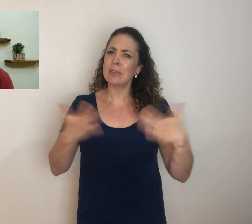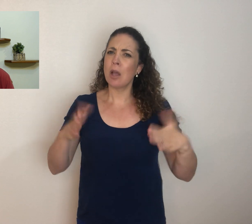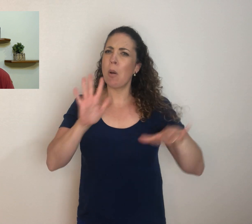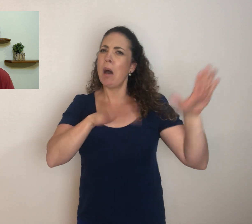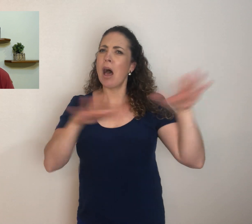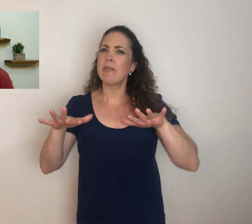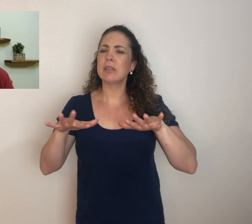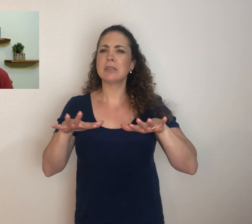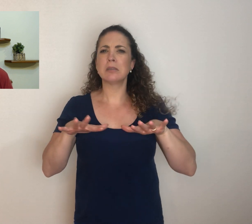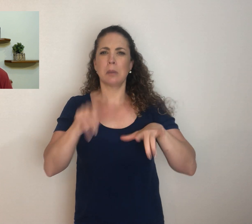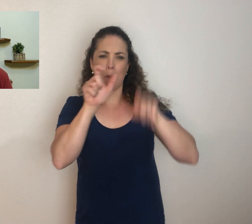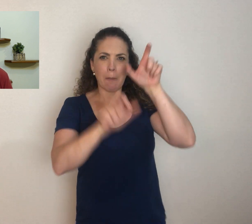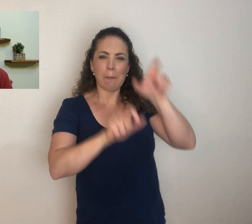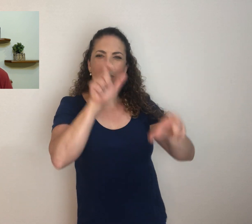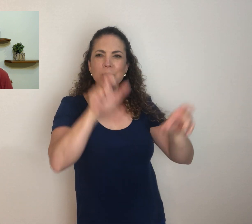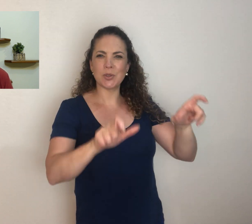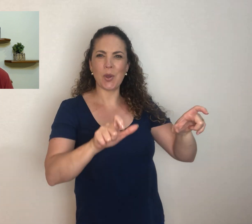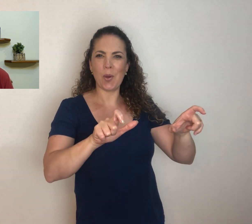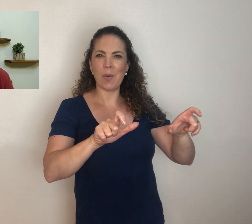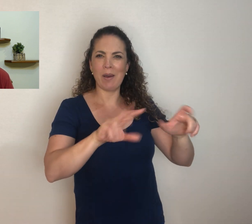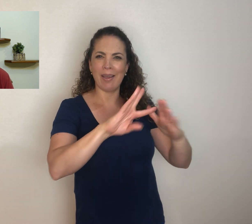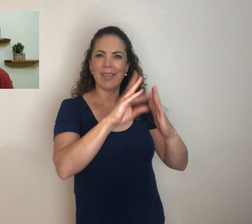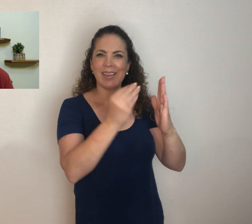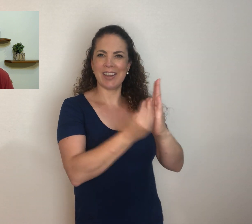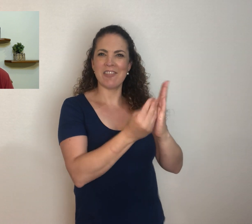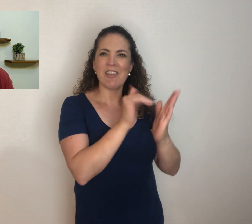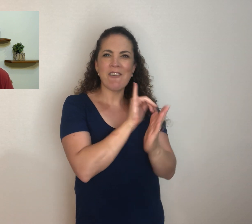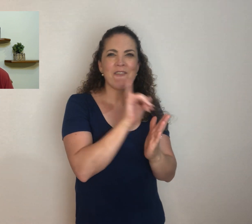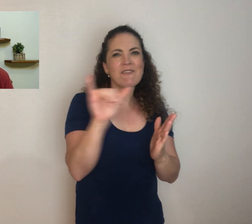mesmo, ela não é correta.